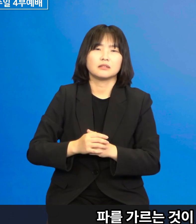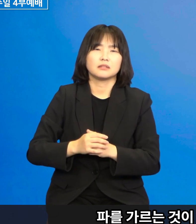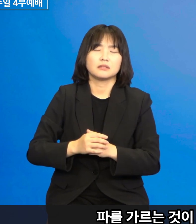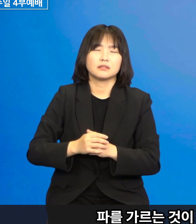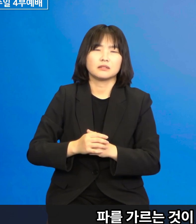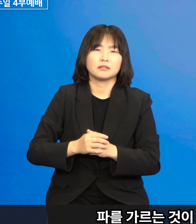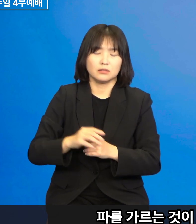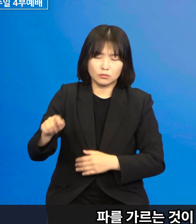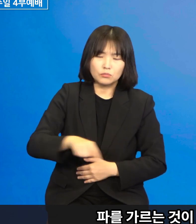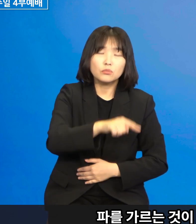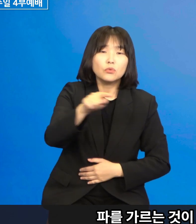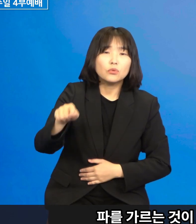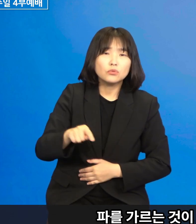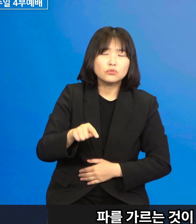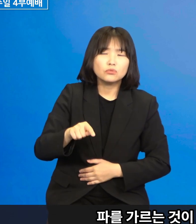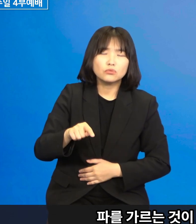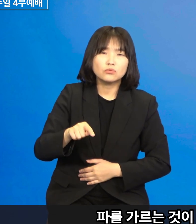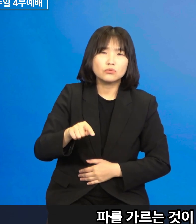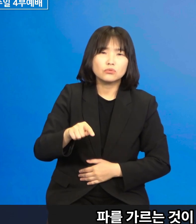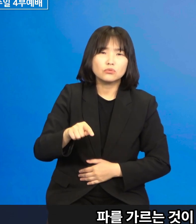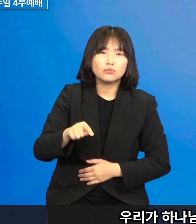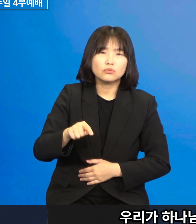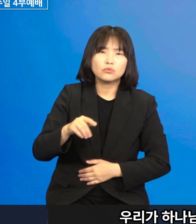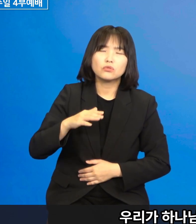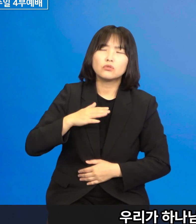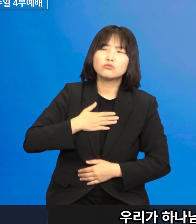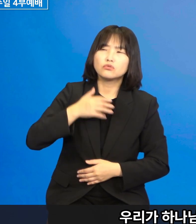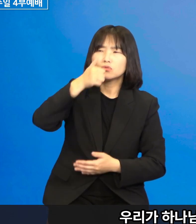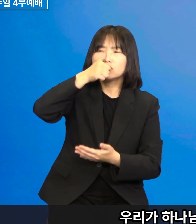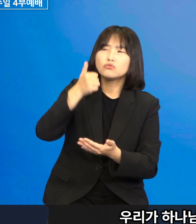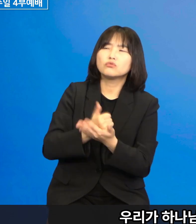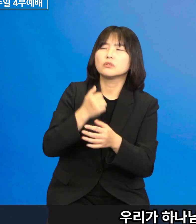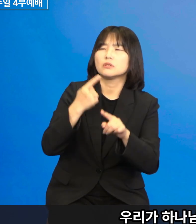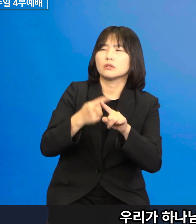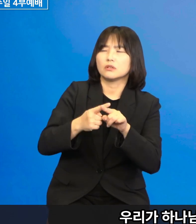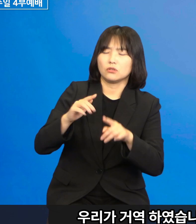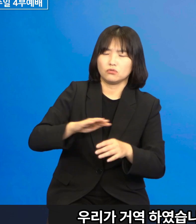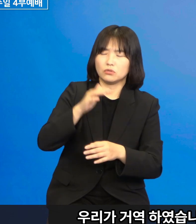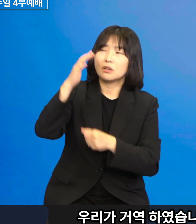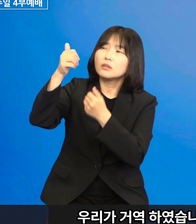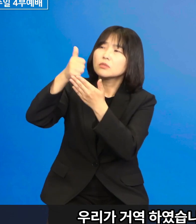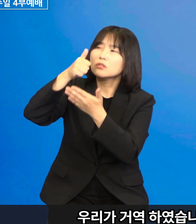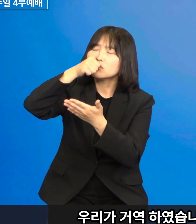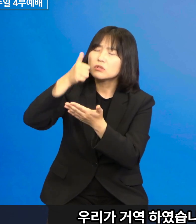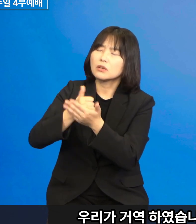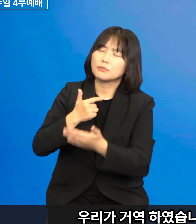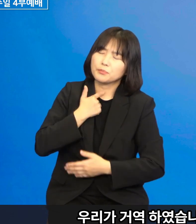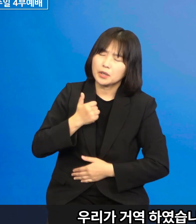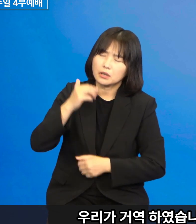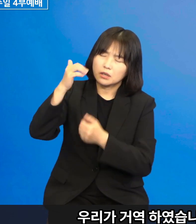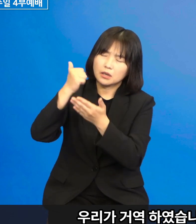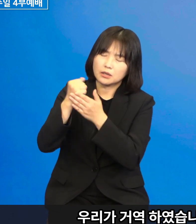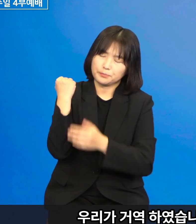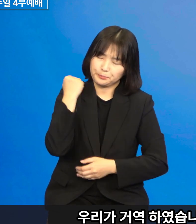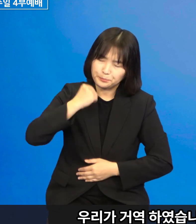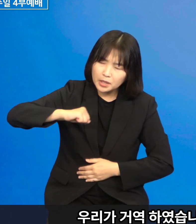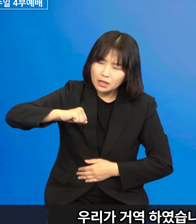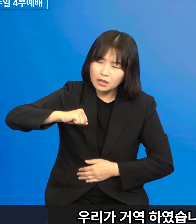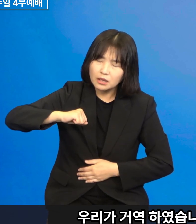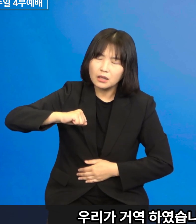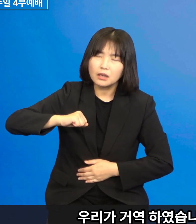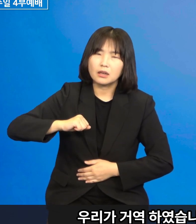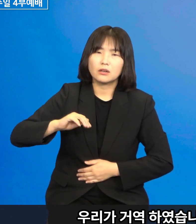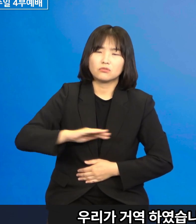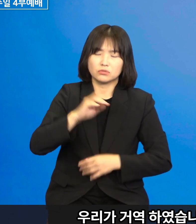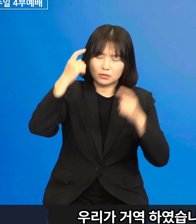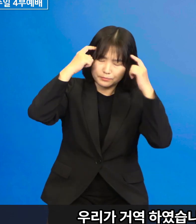아니라 우리의 죄입니다. 우리가 하나님께 범죄하였습니다. 우리가 거역하였습니다. 우리가 무지하였습니다.